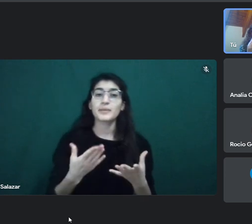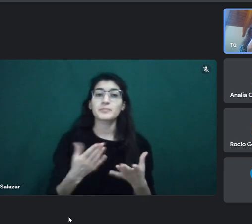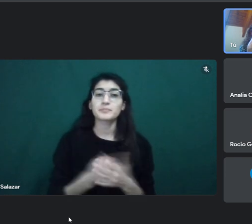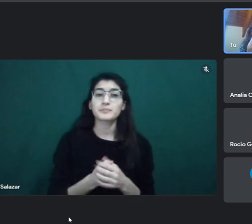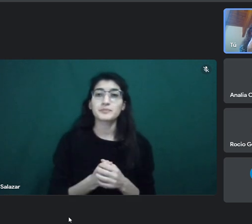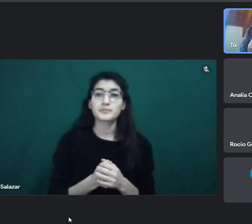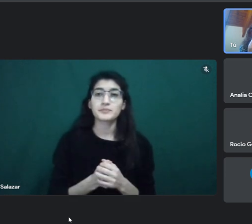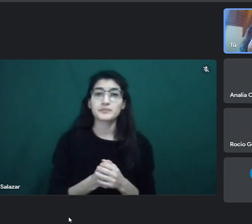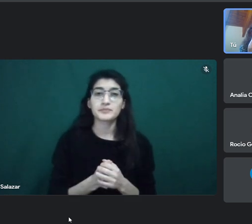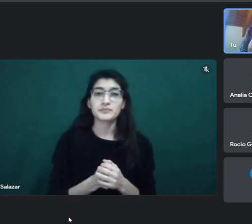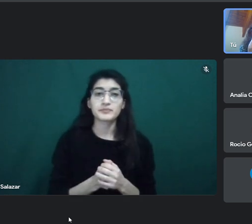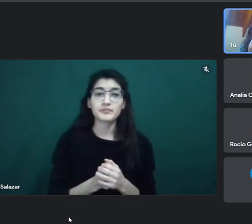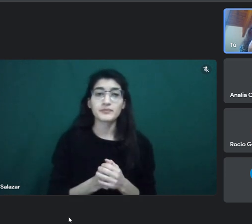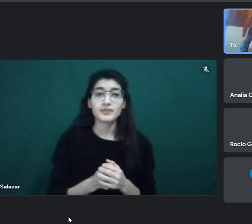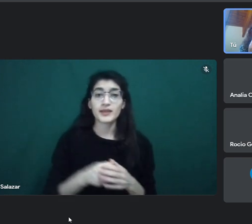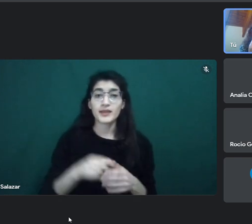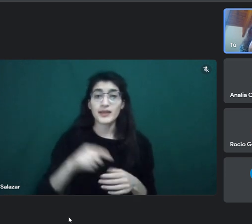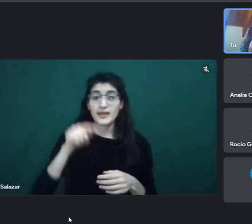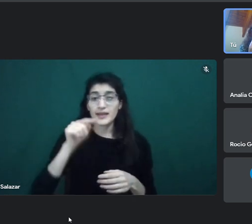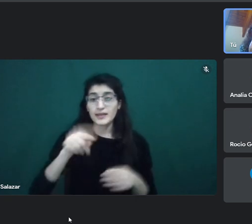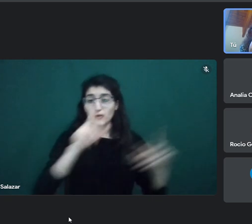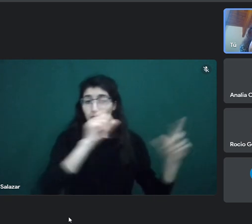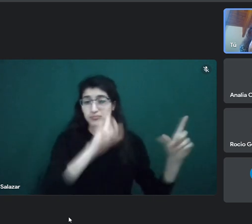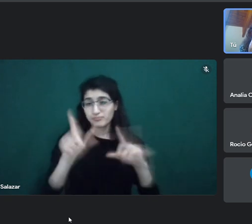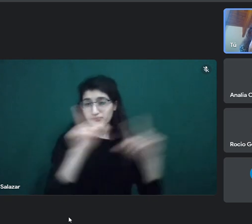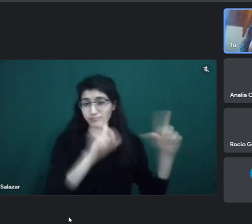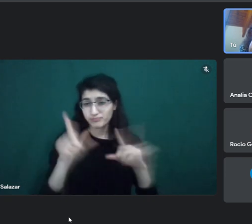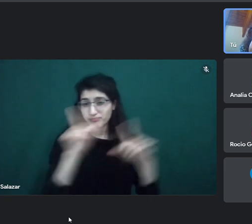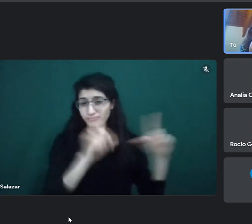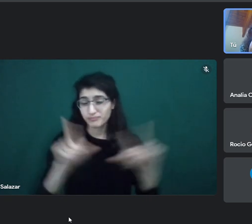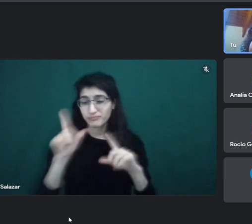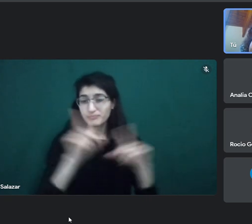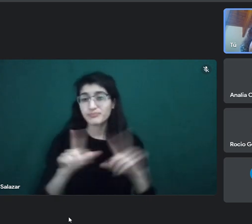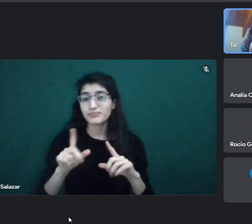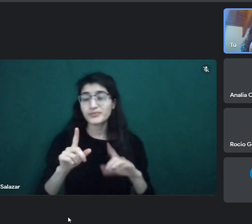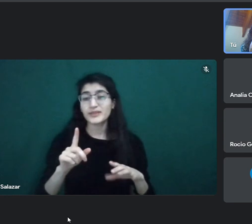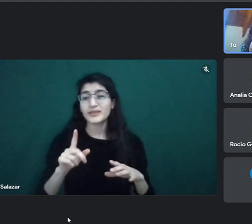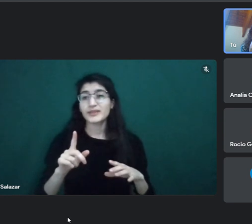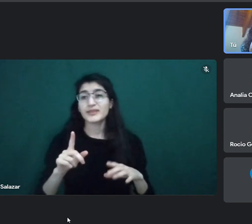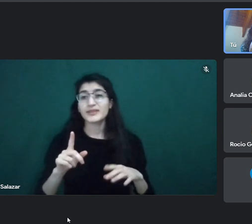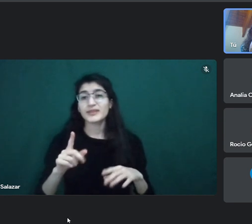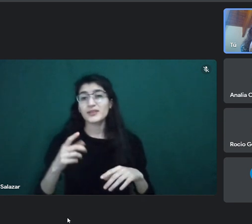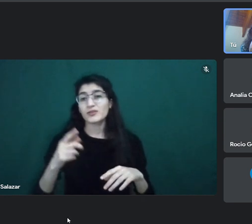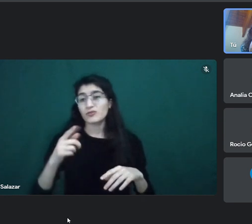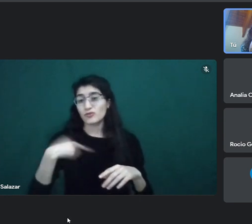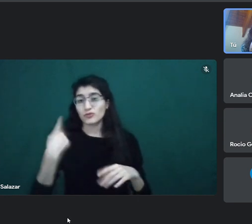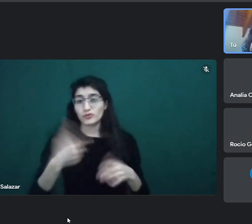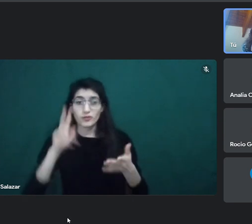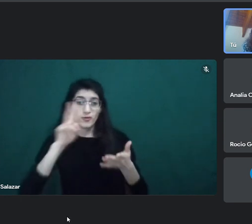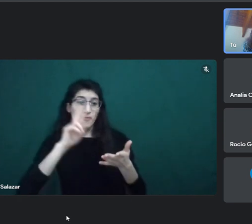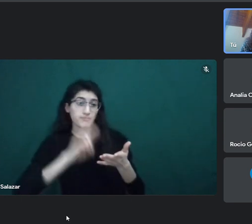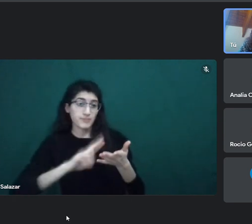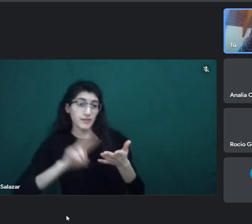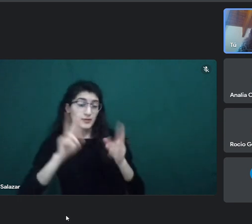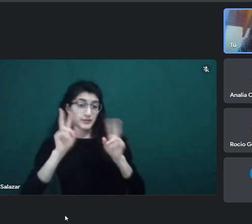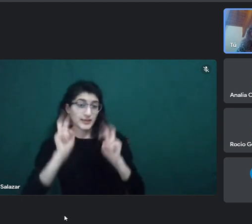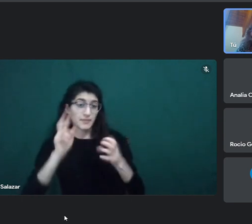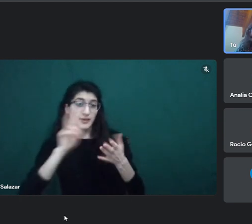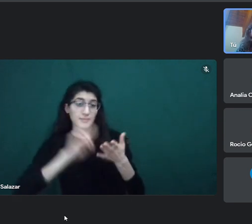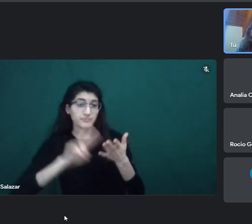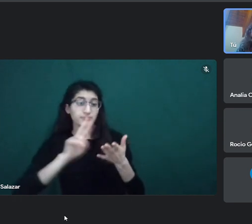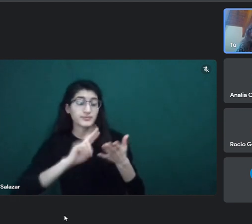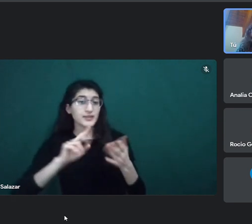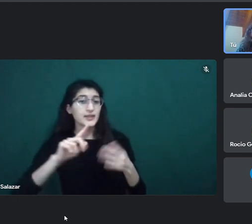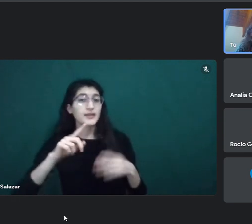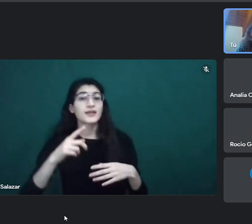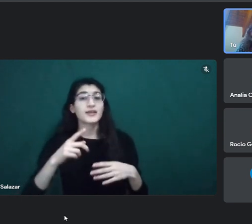esto sería todo lo que sería de apuntes que vamos a ver antes de las vacaciones sobre las frases verbales, que lo vamos a volver a ver el